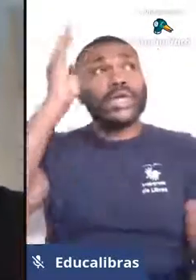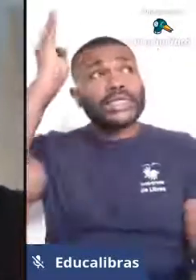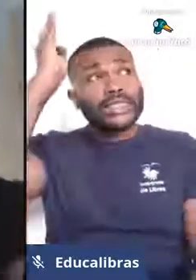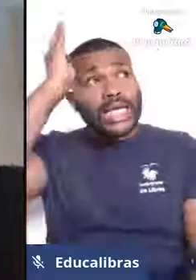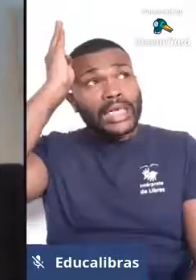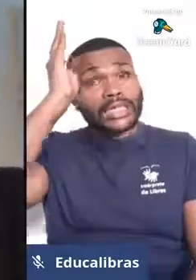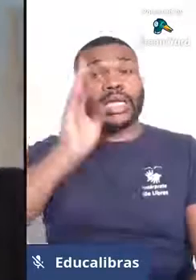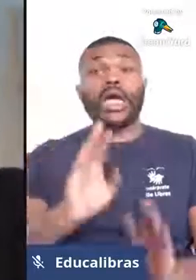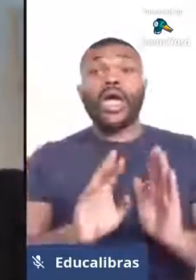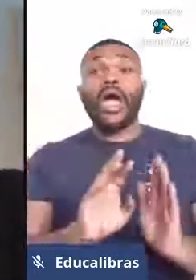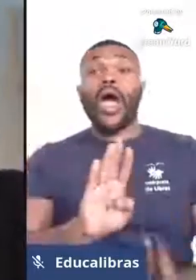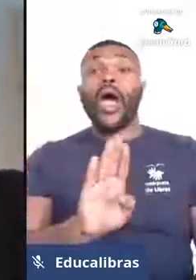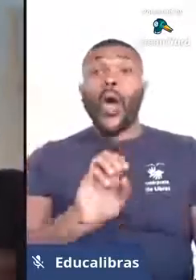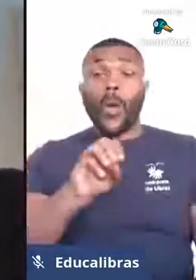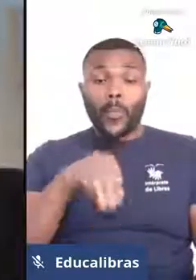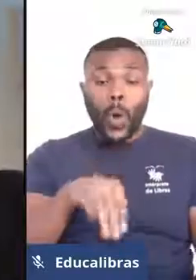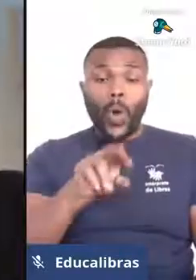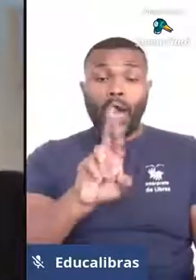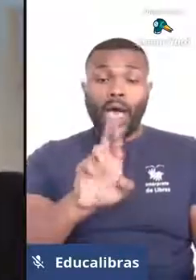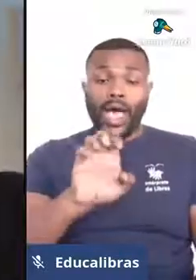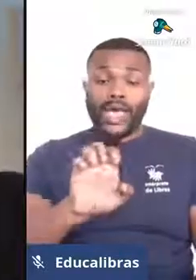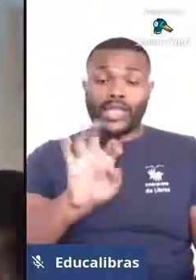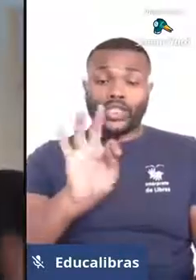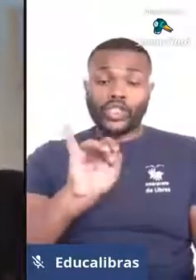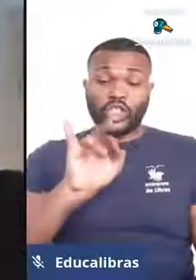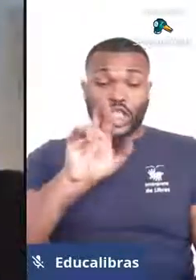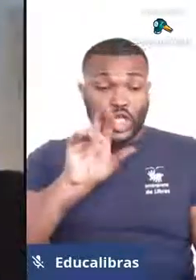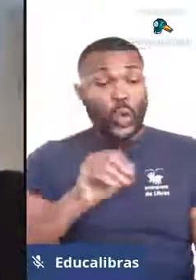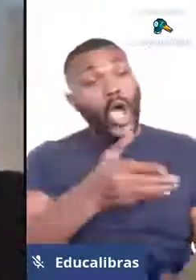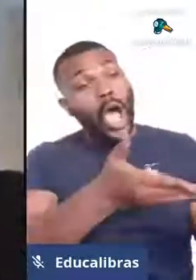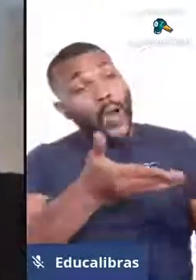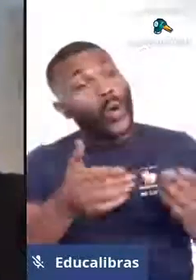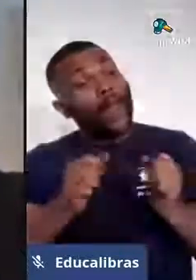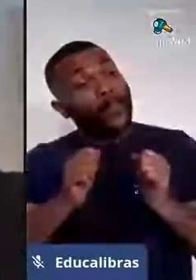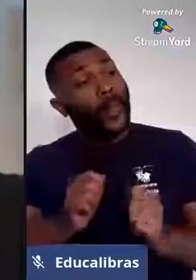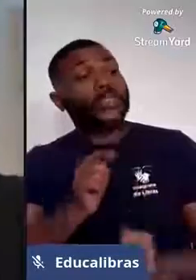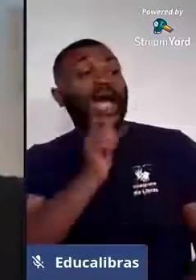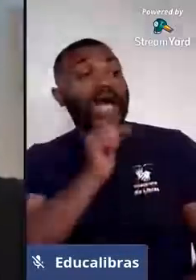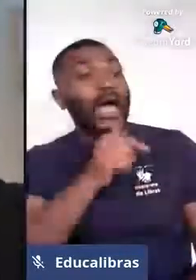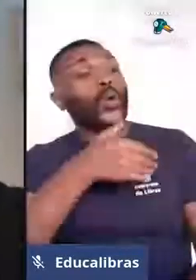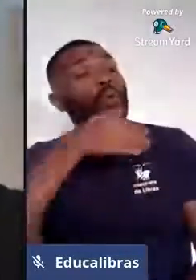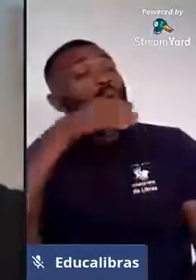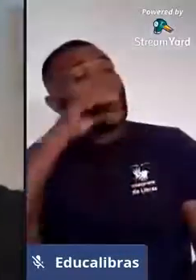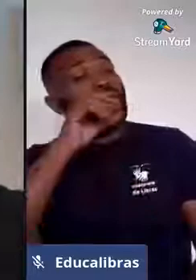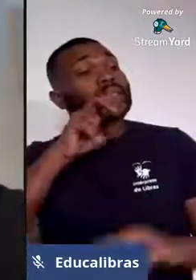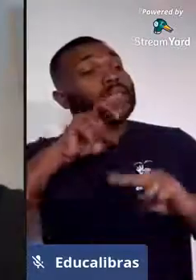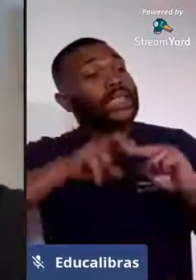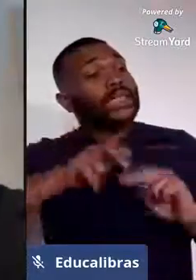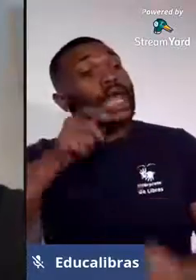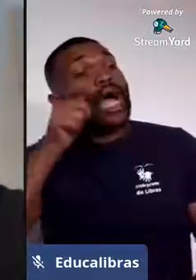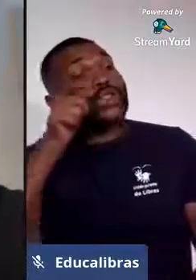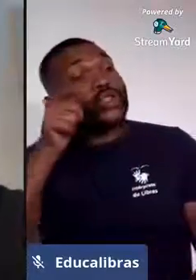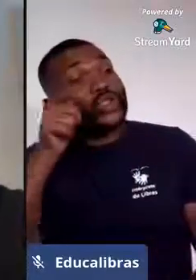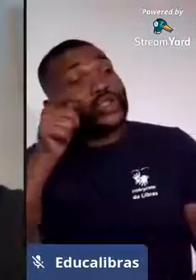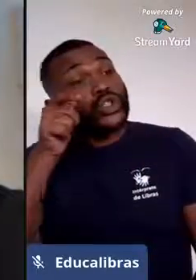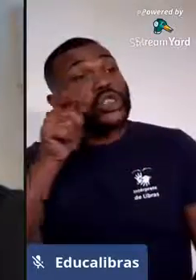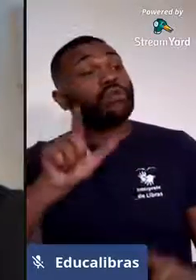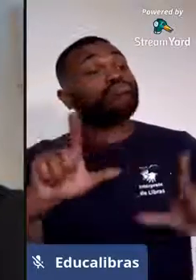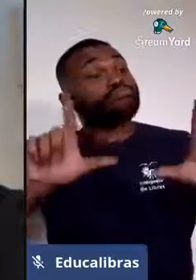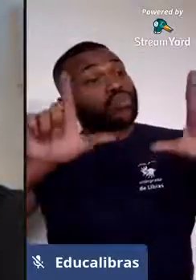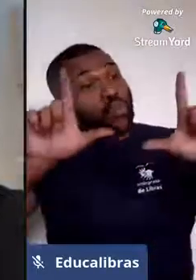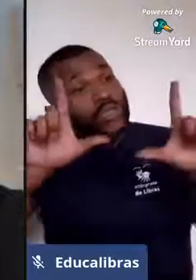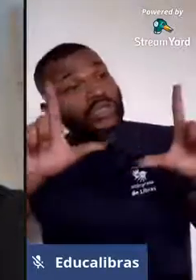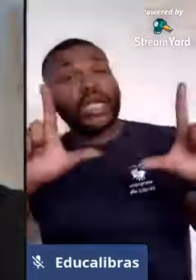que eles possam entrar e tomar água e talvez sentar e ver um pedaço de uma exposição. Então, acho que